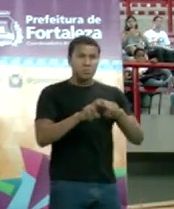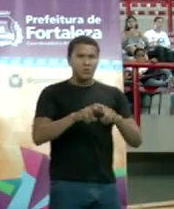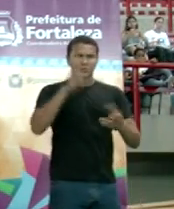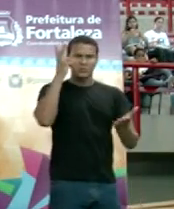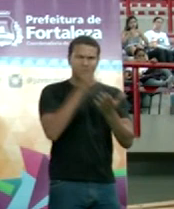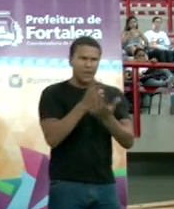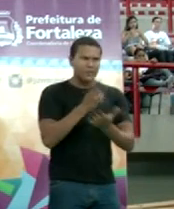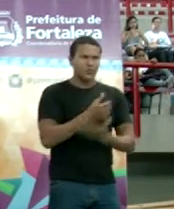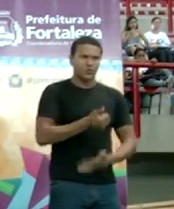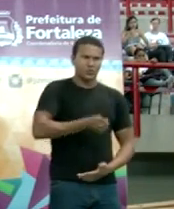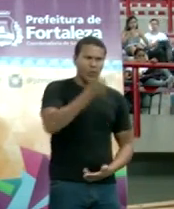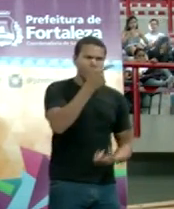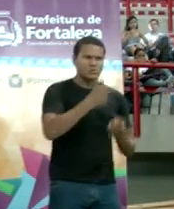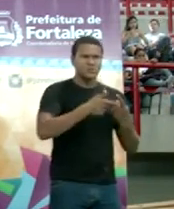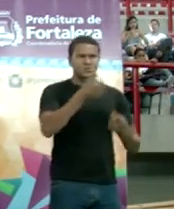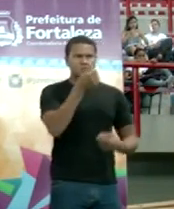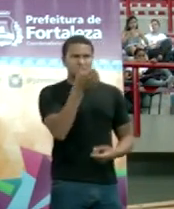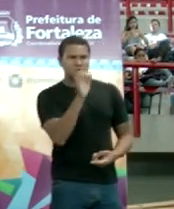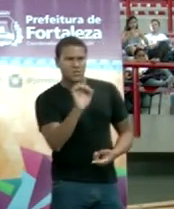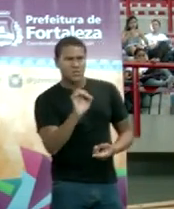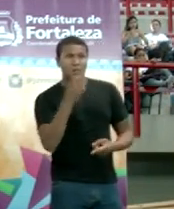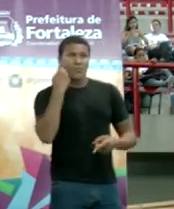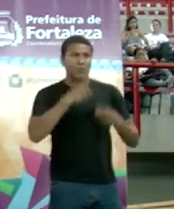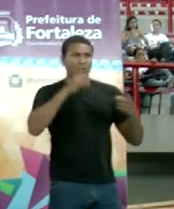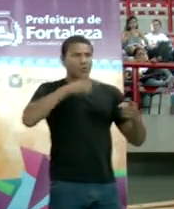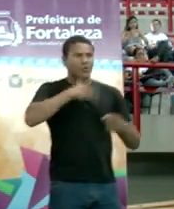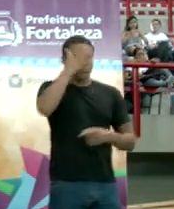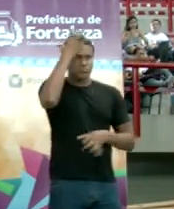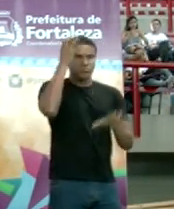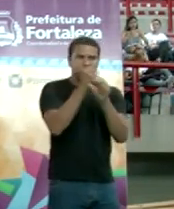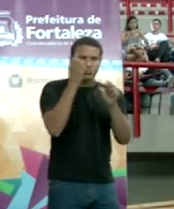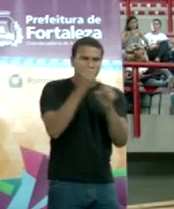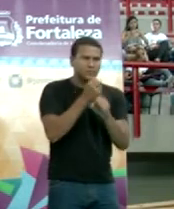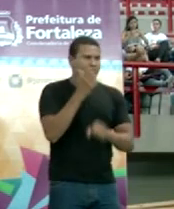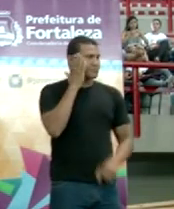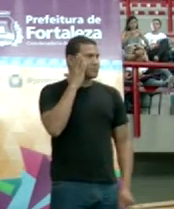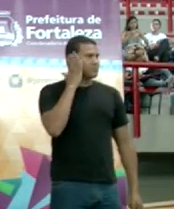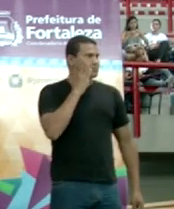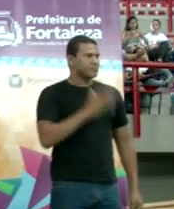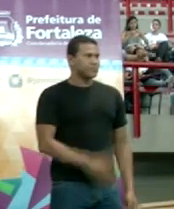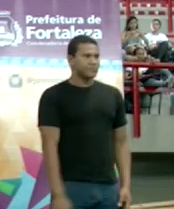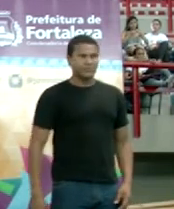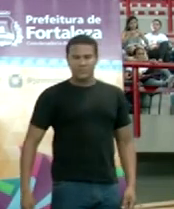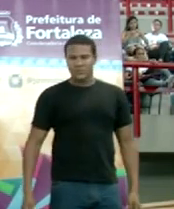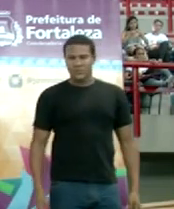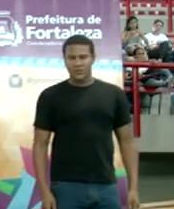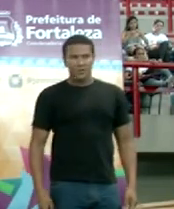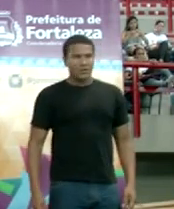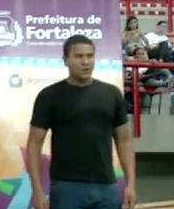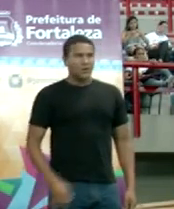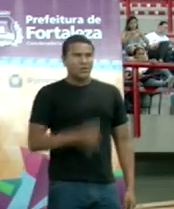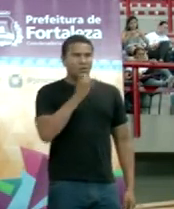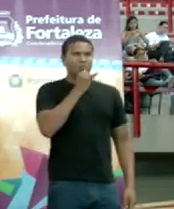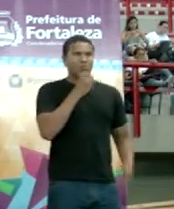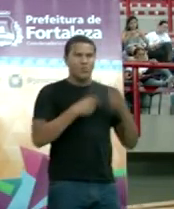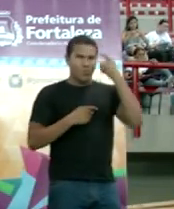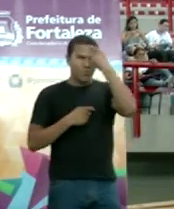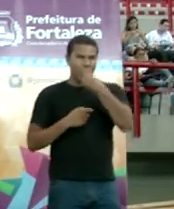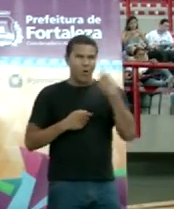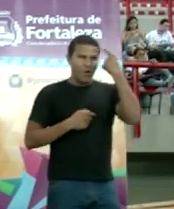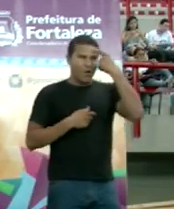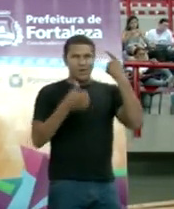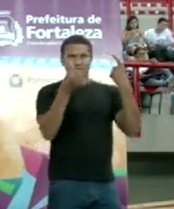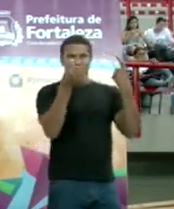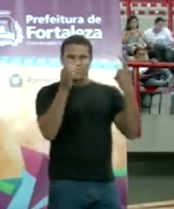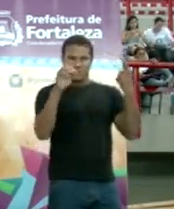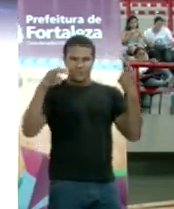sempre o 12, o 60, porque 60 dá para dividir, olha só, olha que bacana. Uma hora tem 60 minutos,